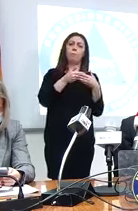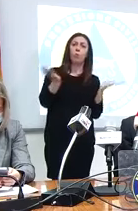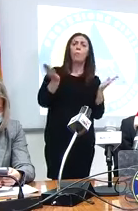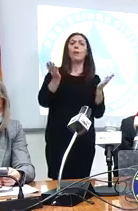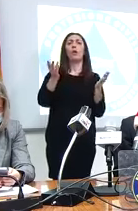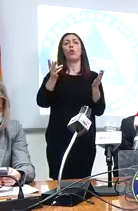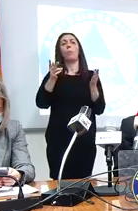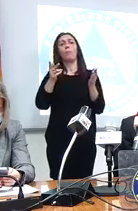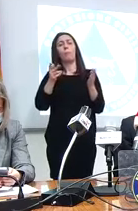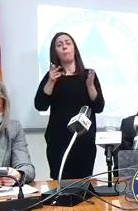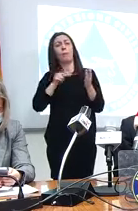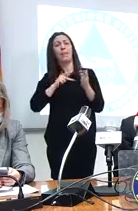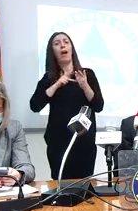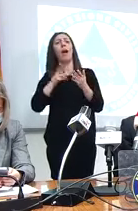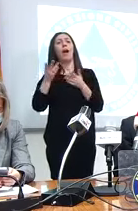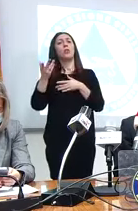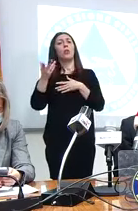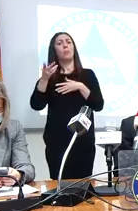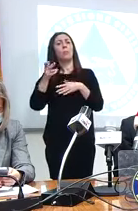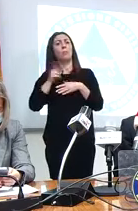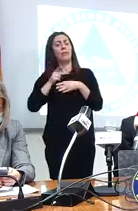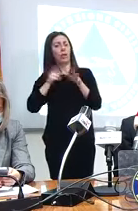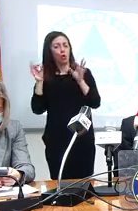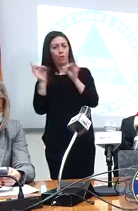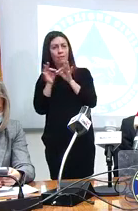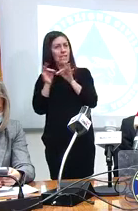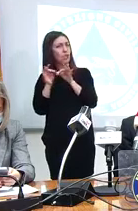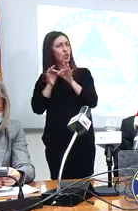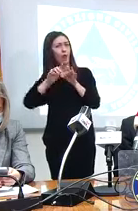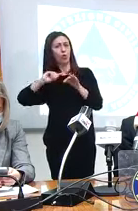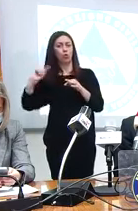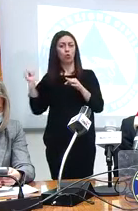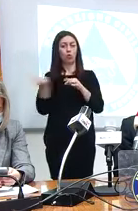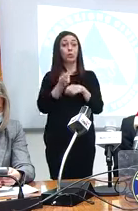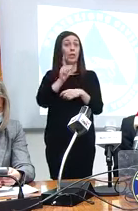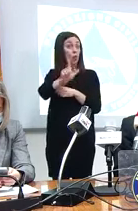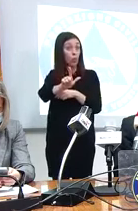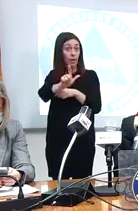convenzionato. Quindi tutti da lunedì riaprono,